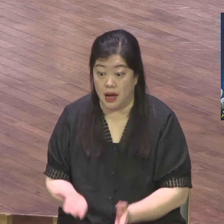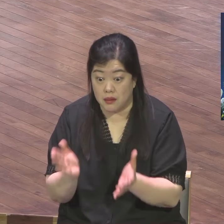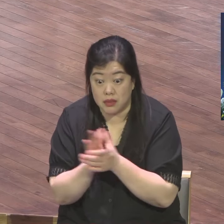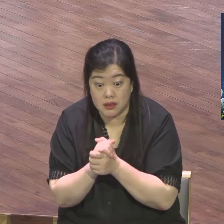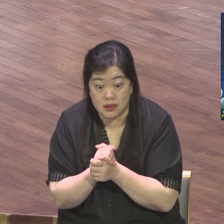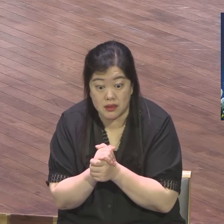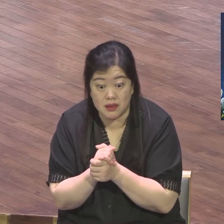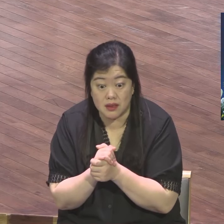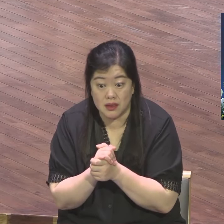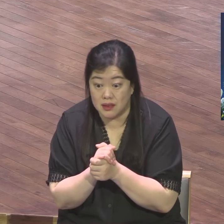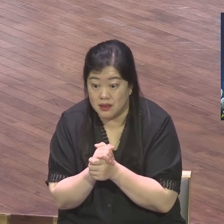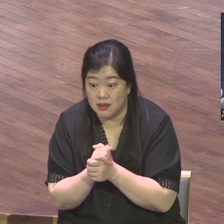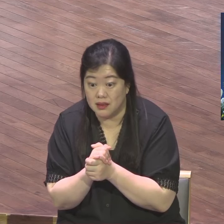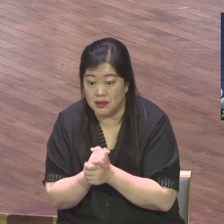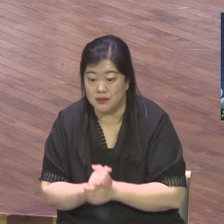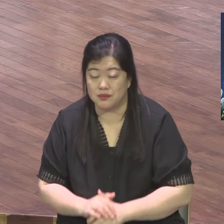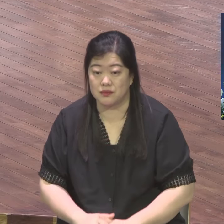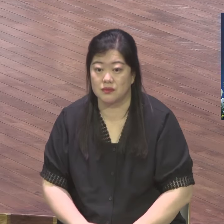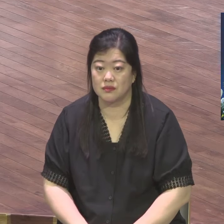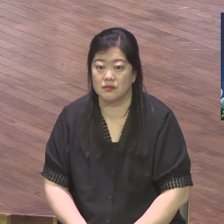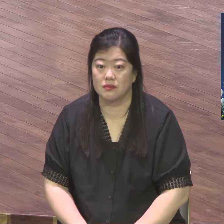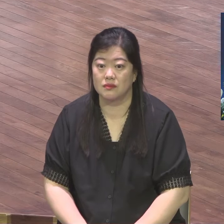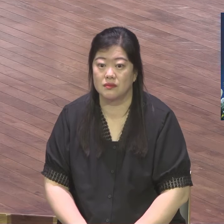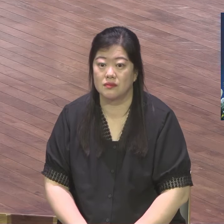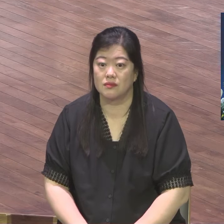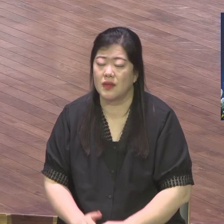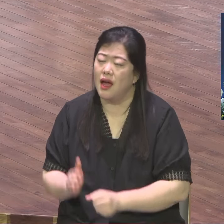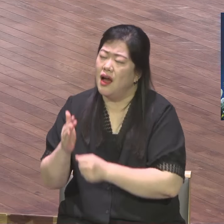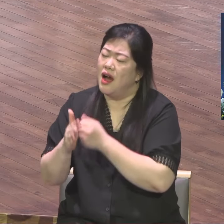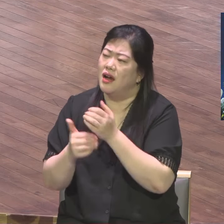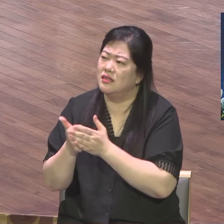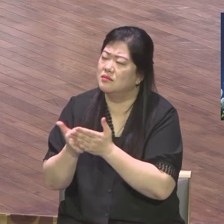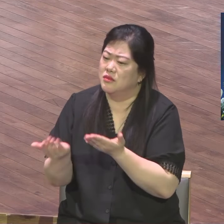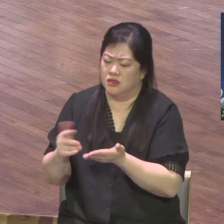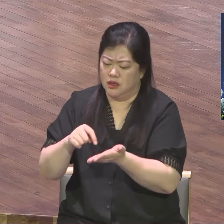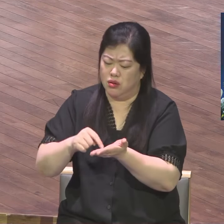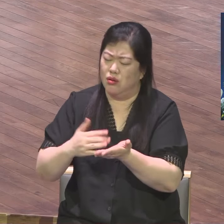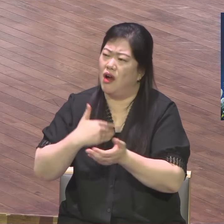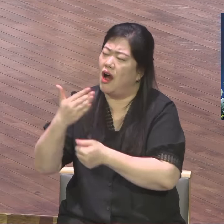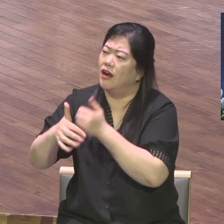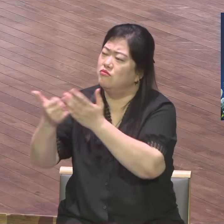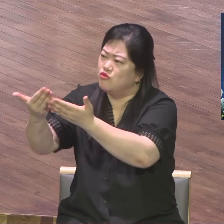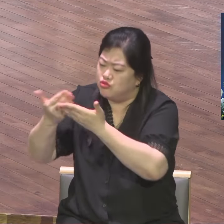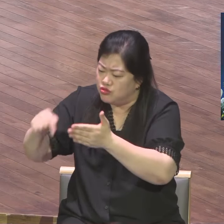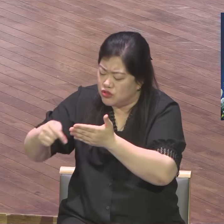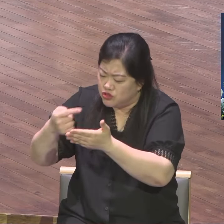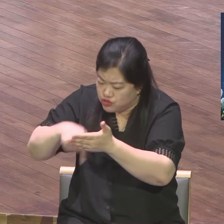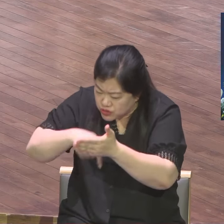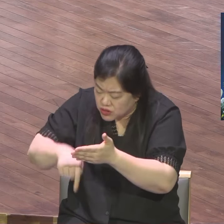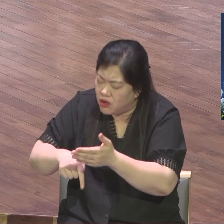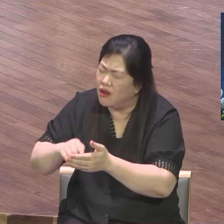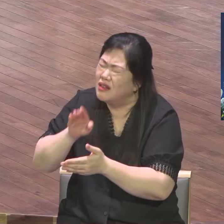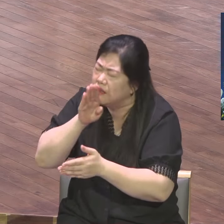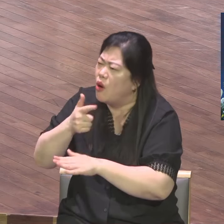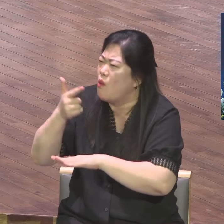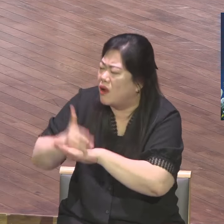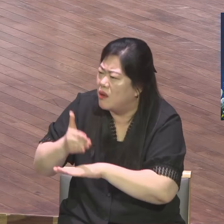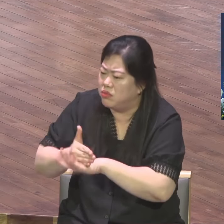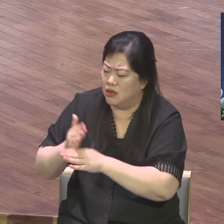아멘. 드리고 싶었어. 하나님께 드리고 싶었어. 더 드리고